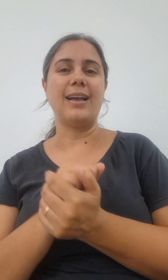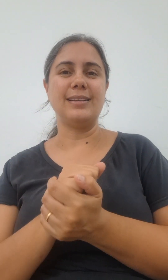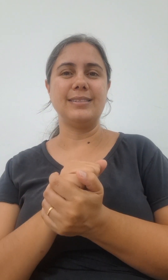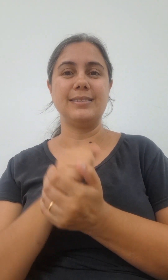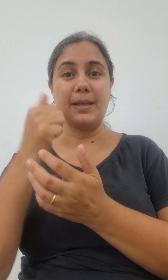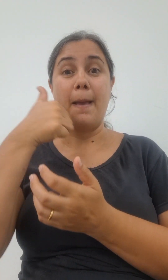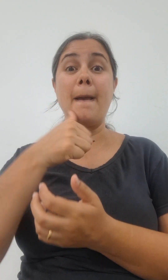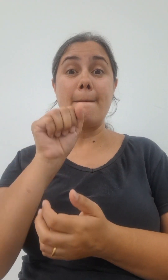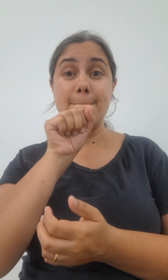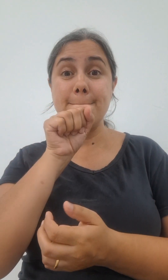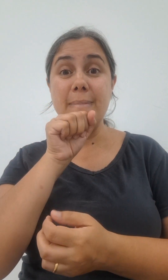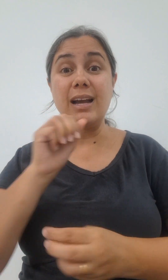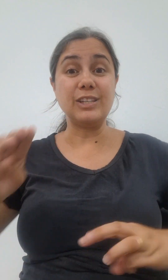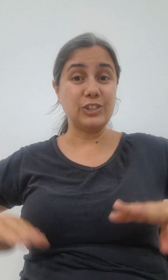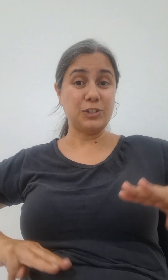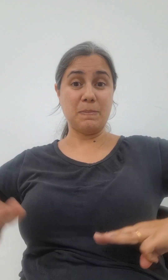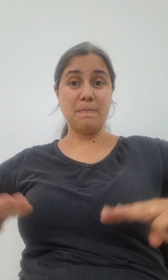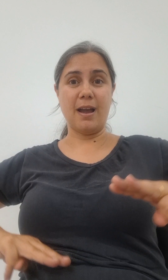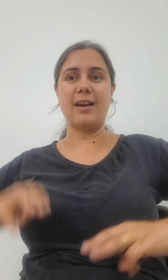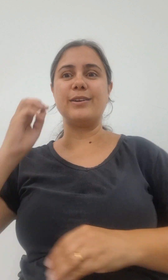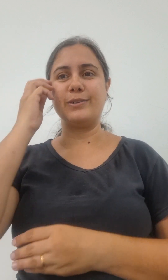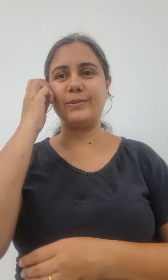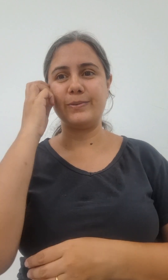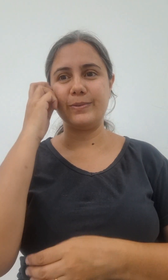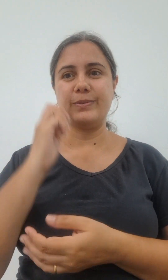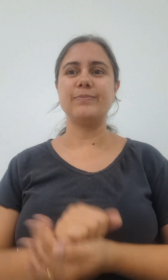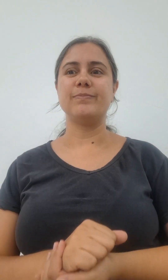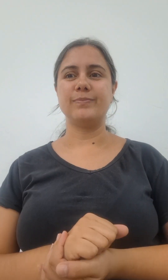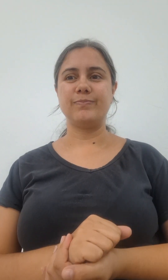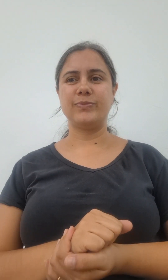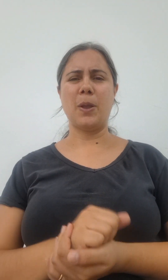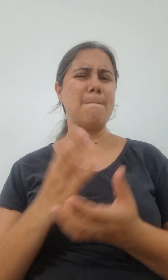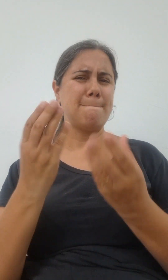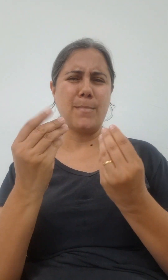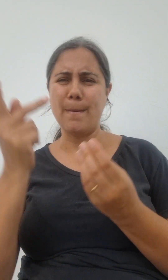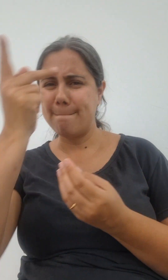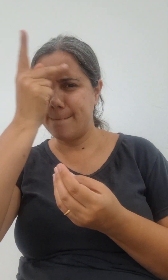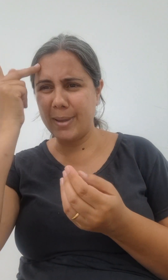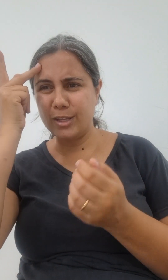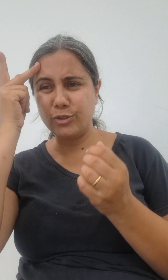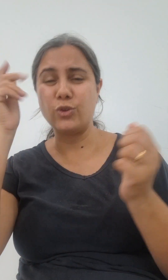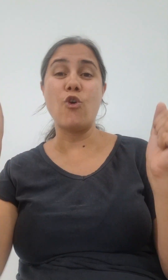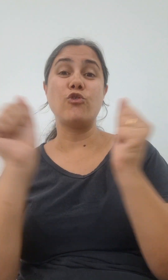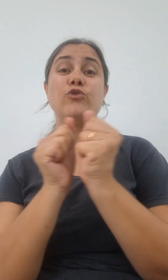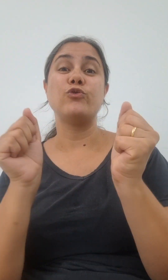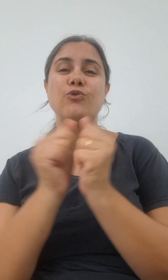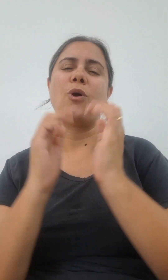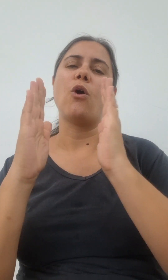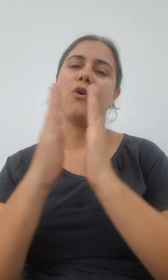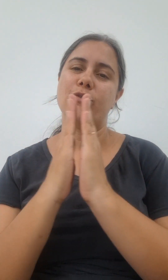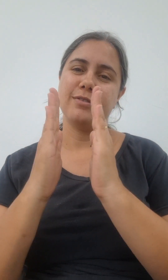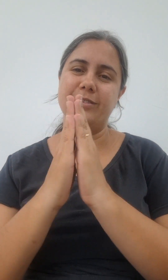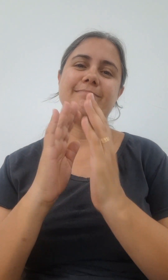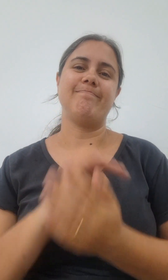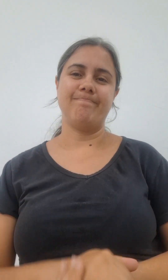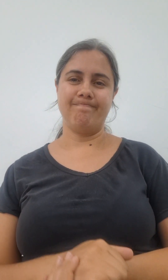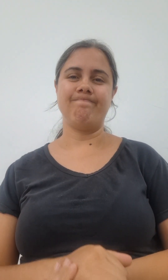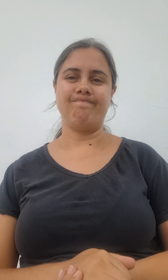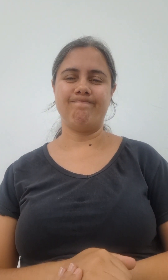rapidinho, Pedro, então, foi para a casa de Maria, mãe de Marcos, onde muitas pessoas estavam